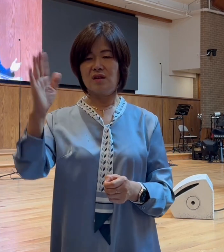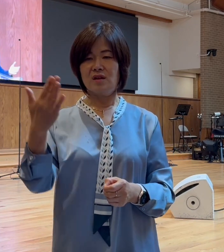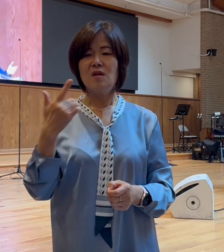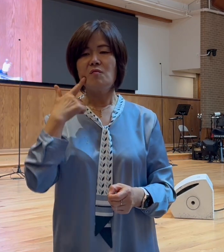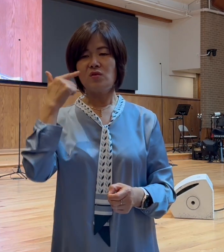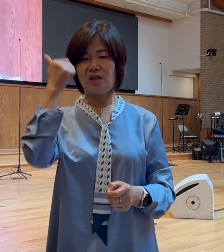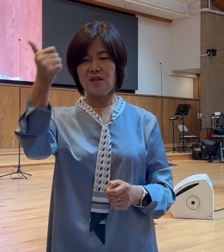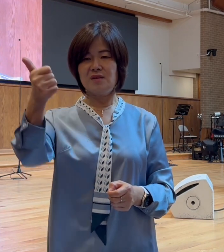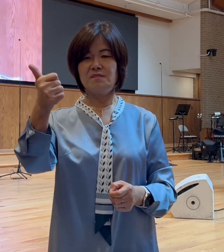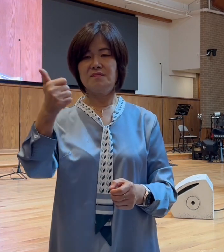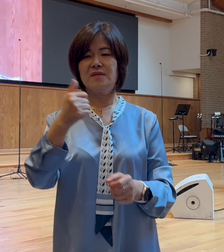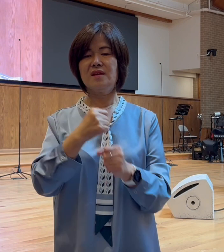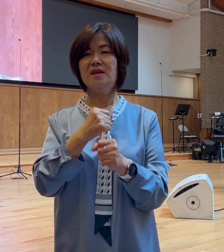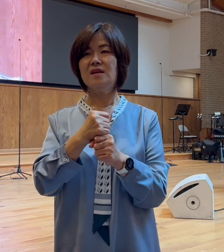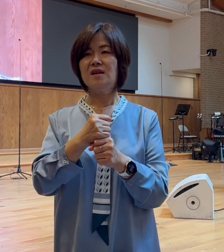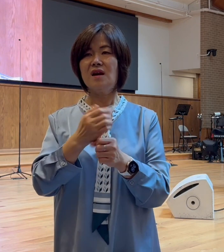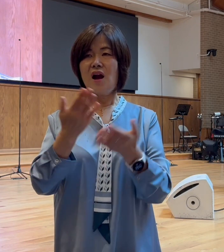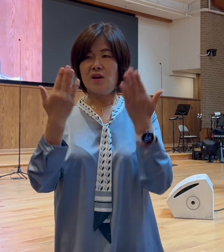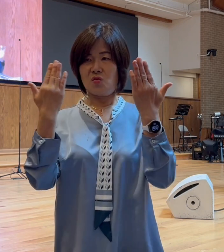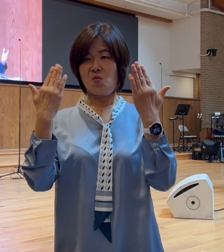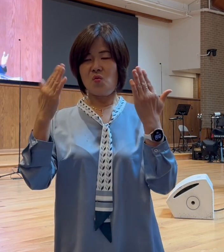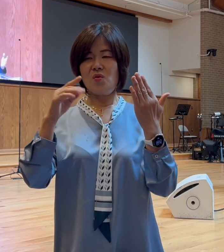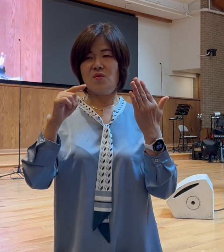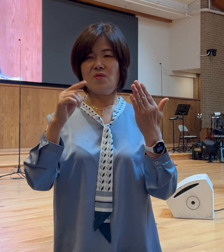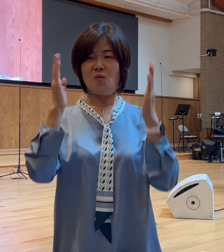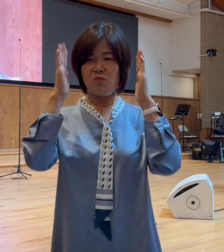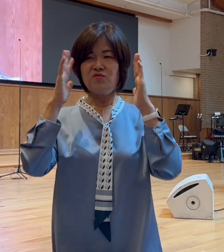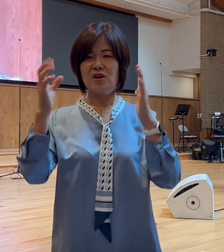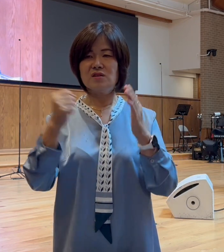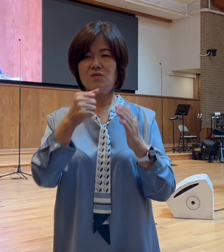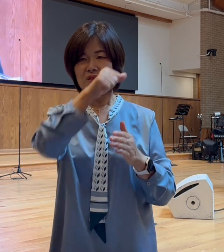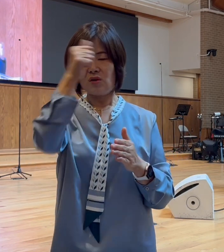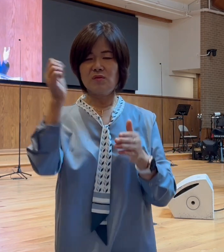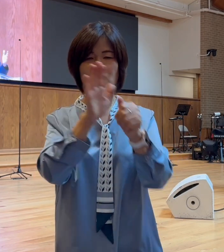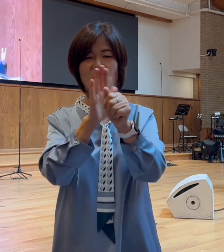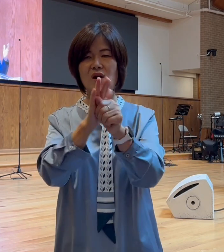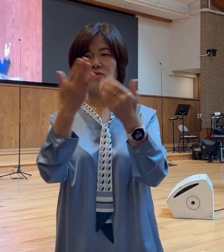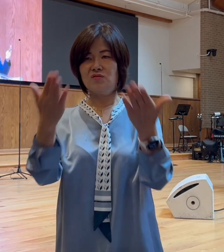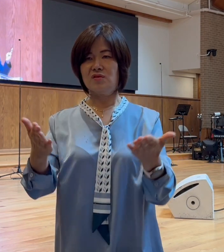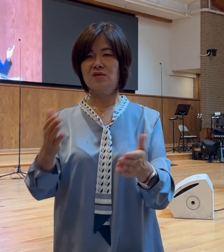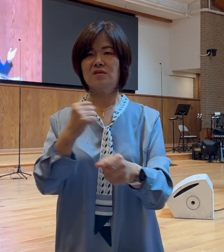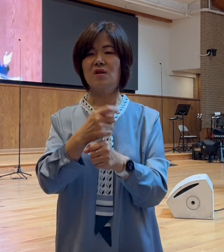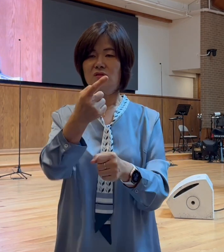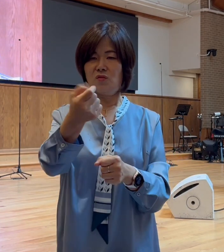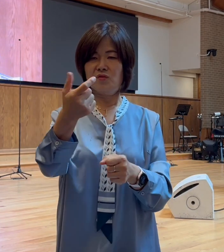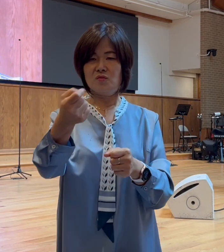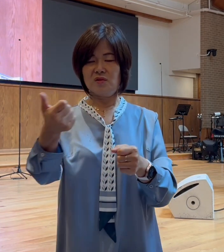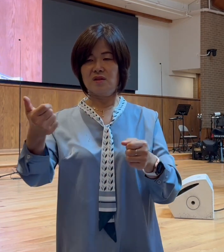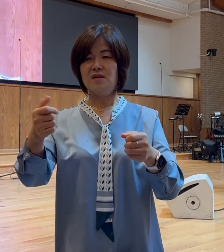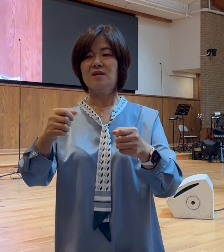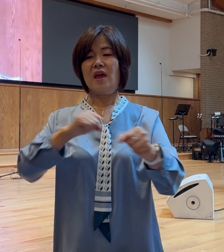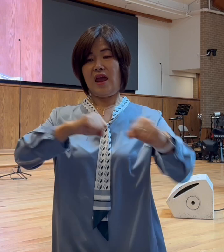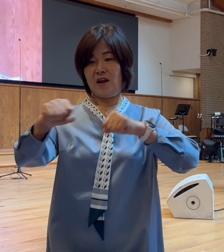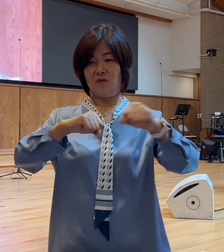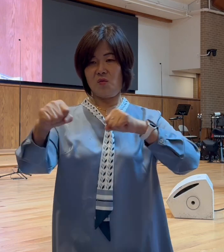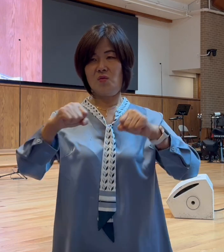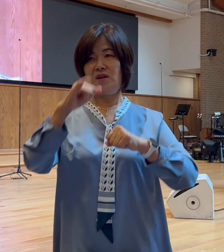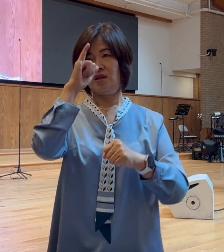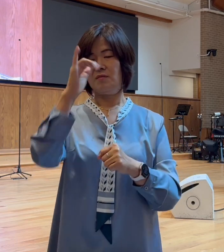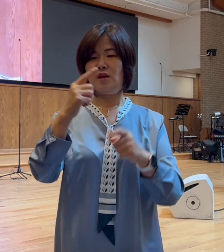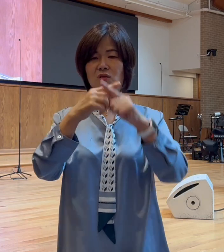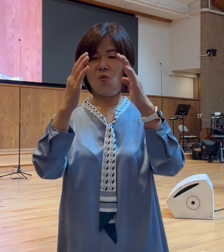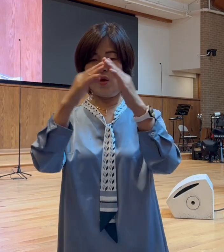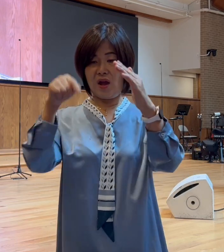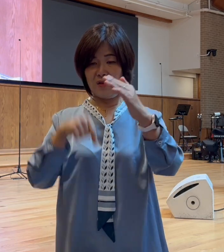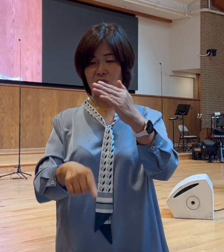아마 고해 신학을 가지고 그 일을 열심히 우리 장로님들을 도와주셔서 조금씩 실천하고 계신 것 같아요. 교회